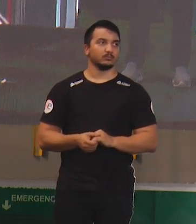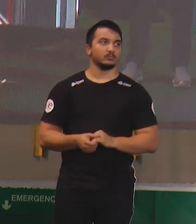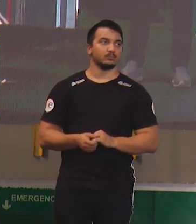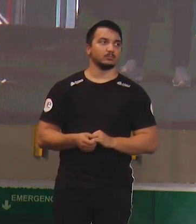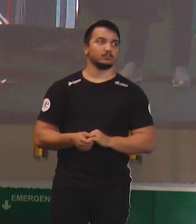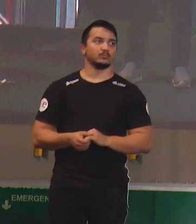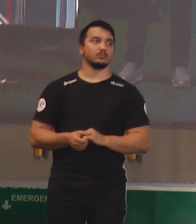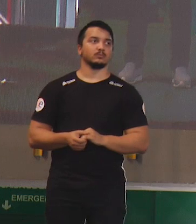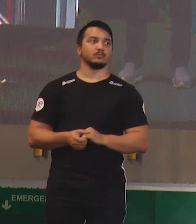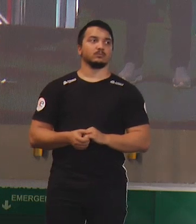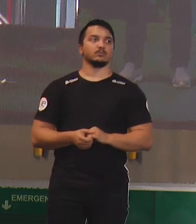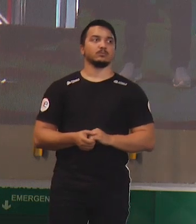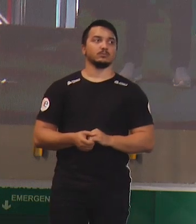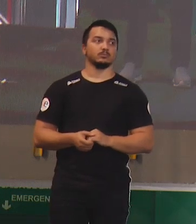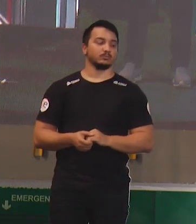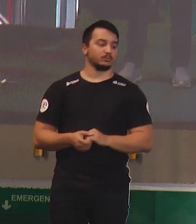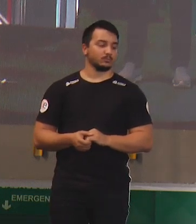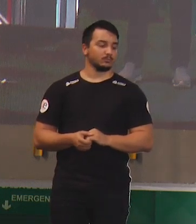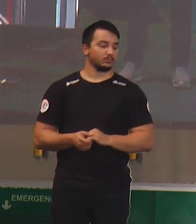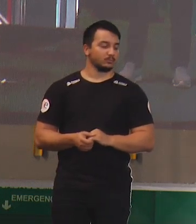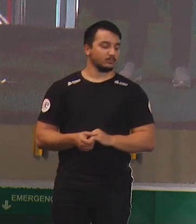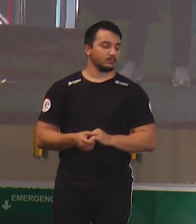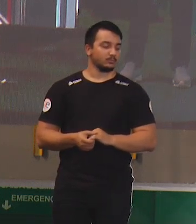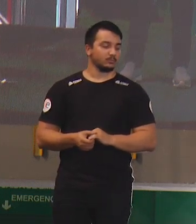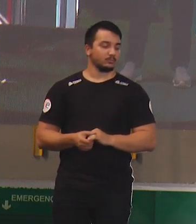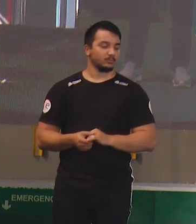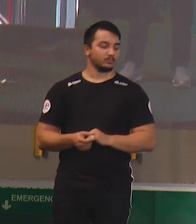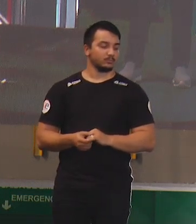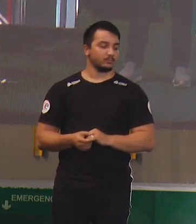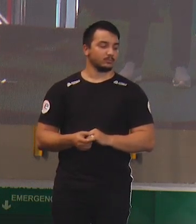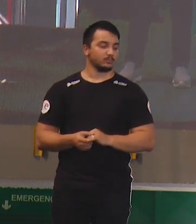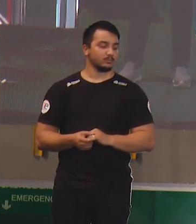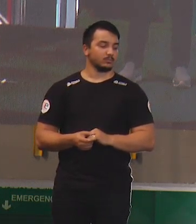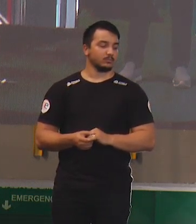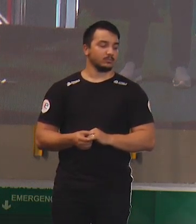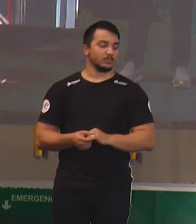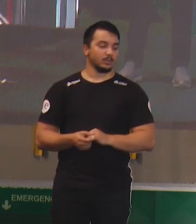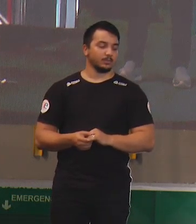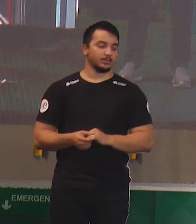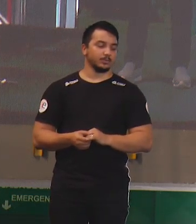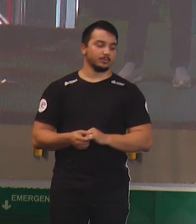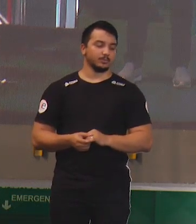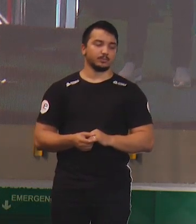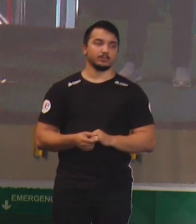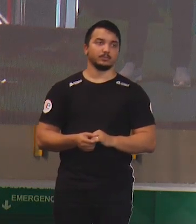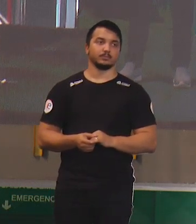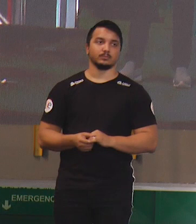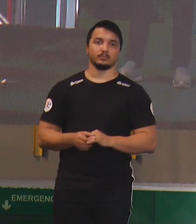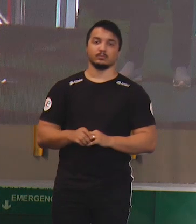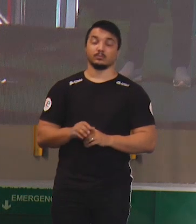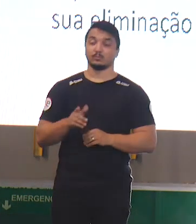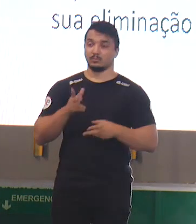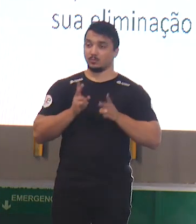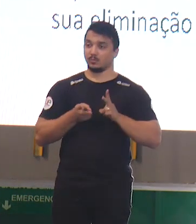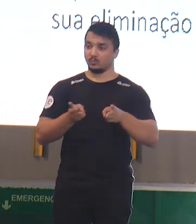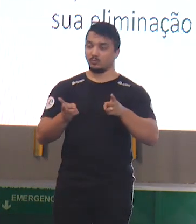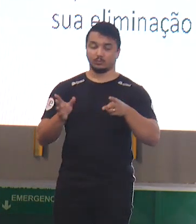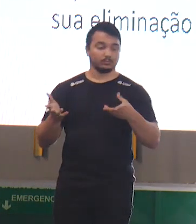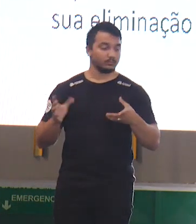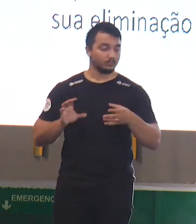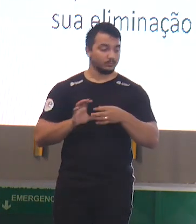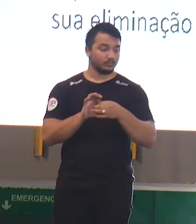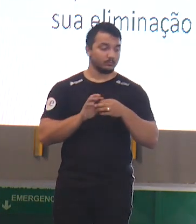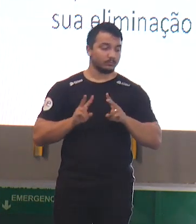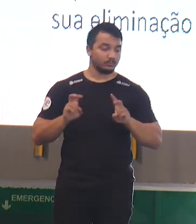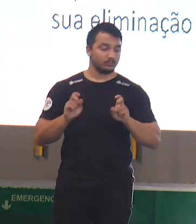Eita, desculpa, eu juro que não fez nada. Bom, obrigado. Bem, gente, então continuando a